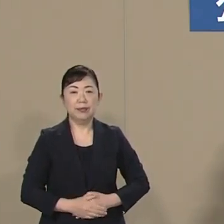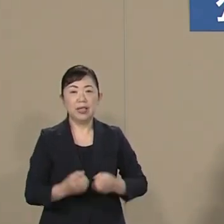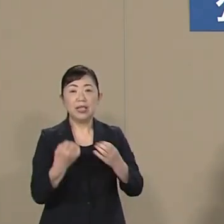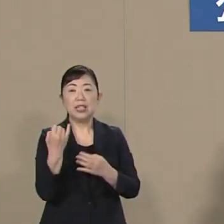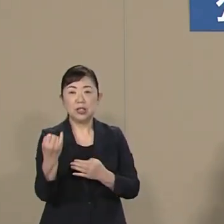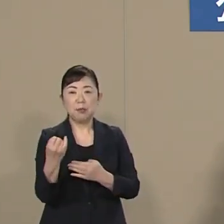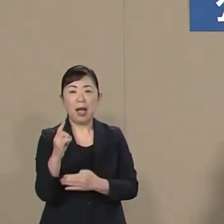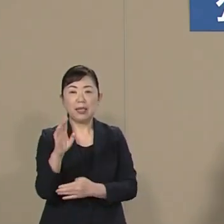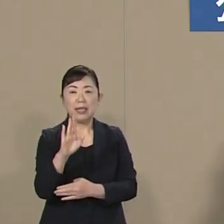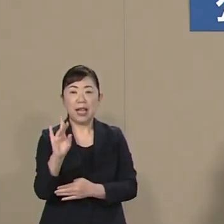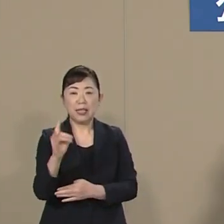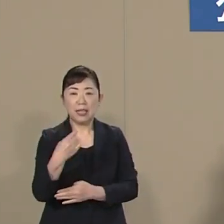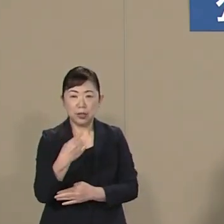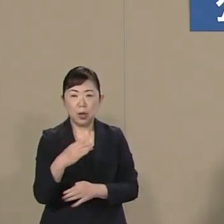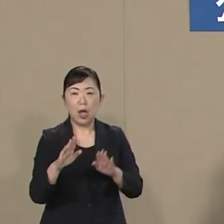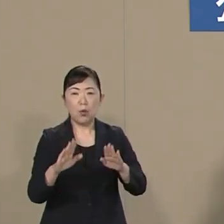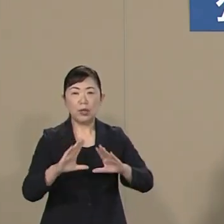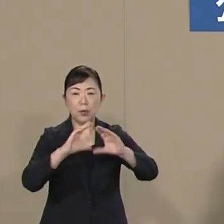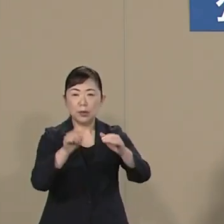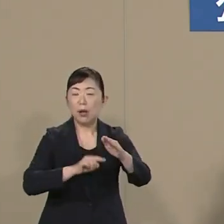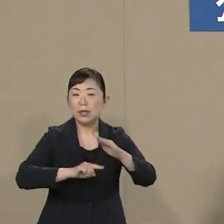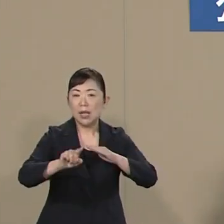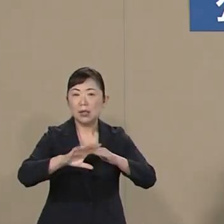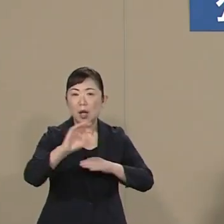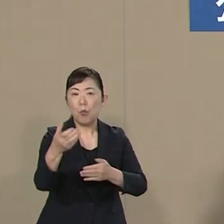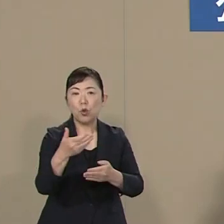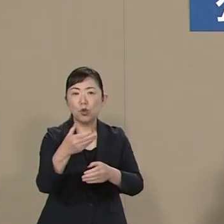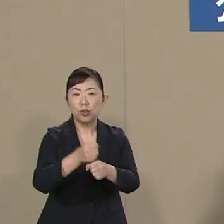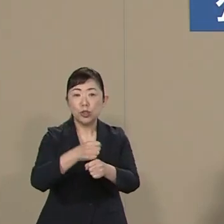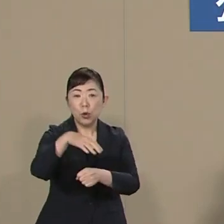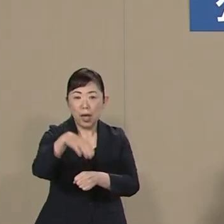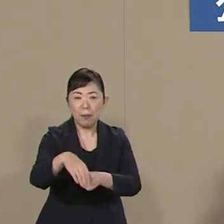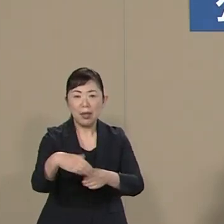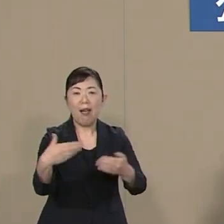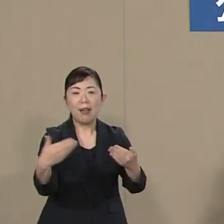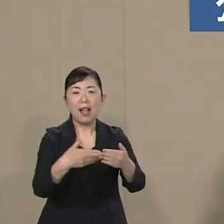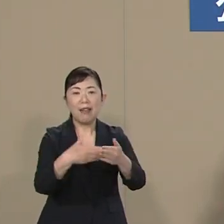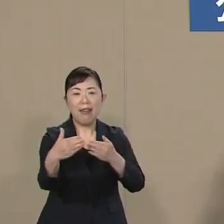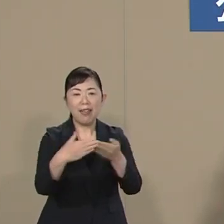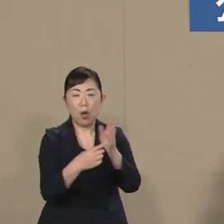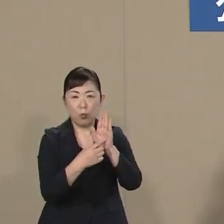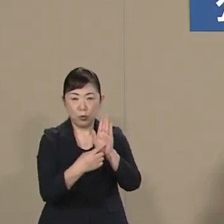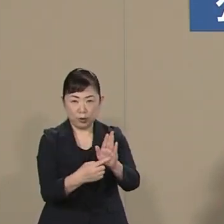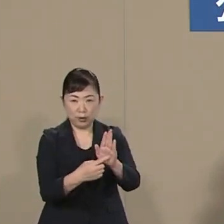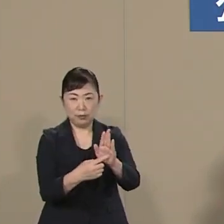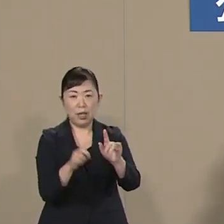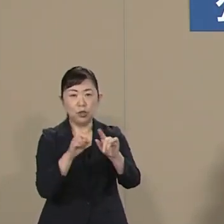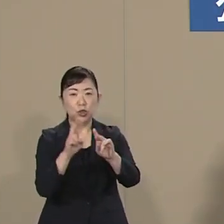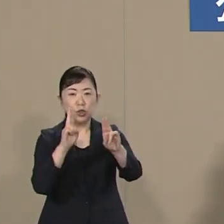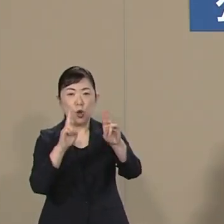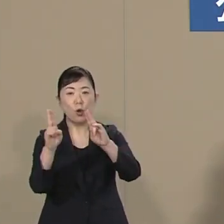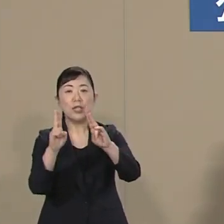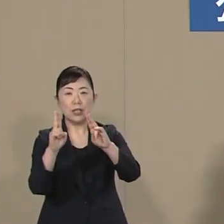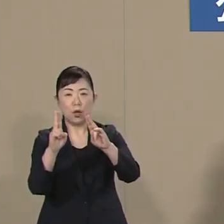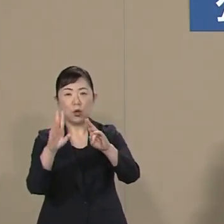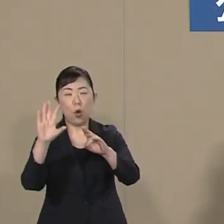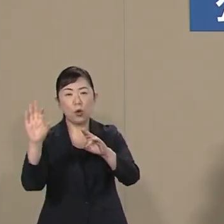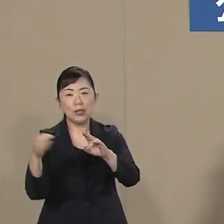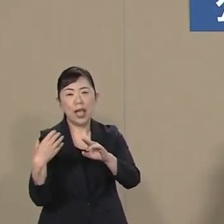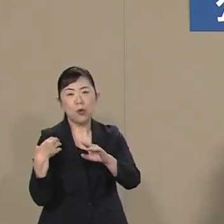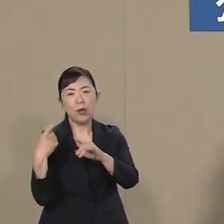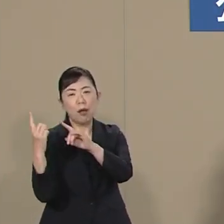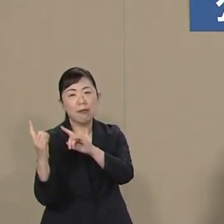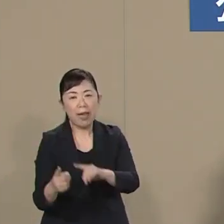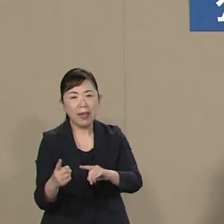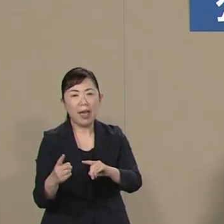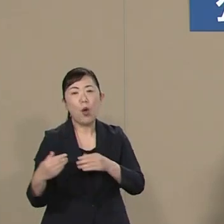新妻フレキです私は世界最先端のモノづくりの現場で働いてきた経験を元に中小企業の税負担